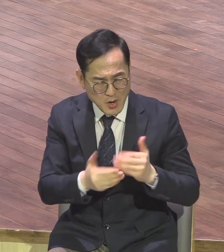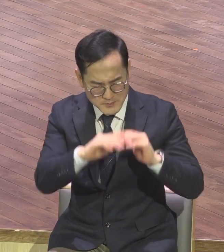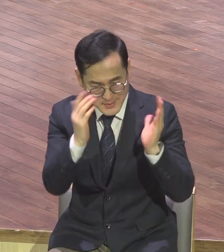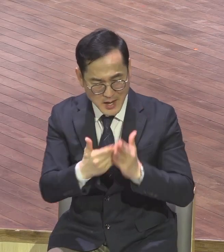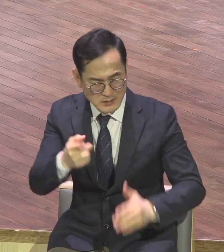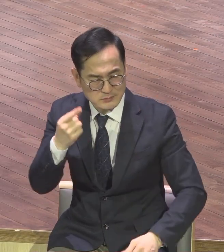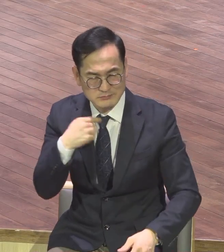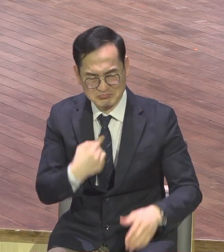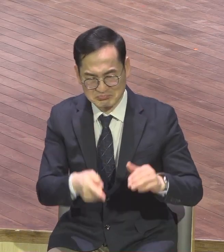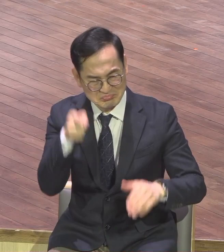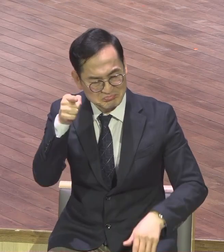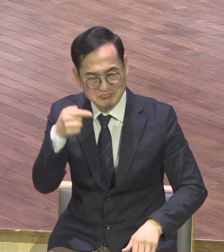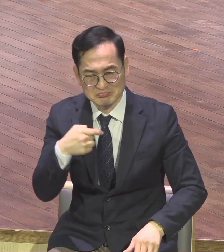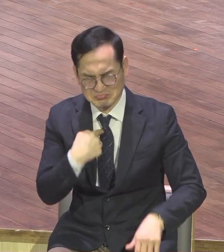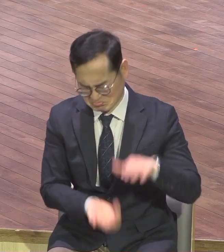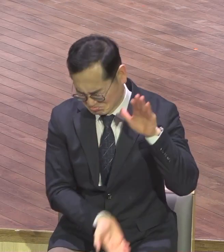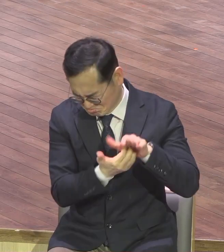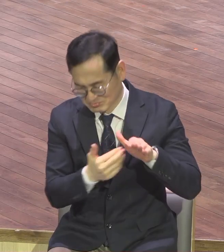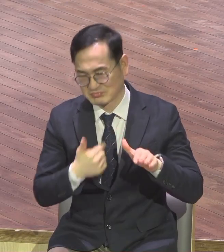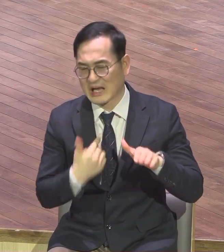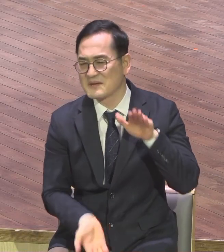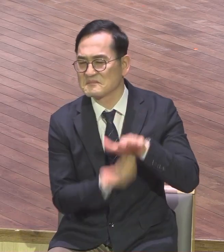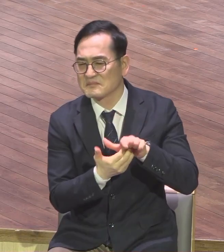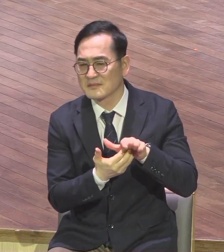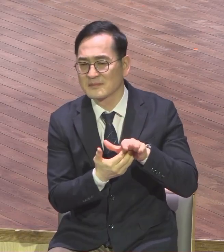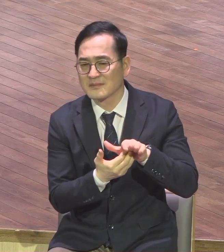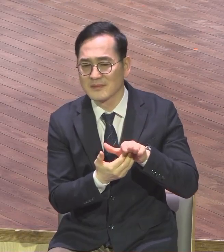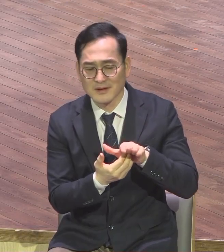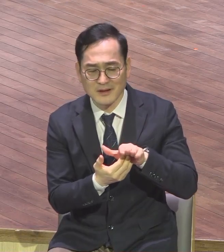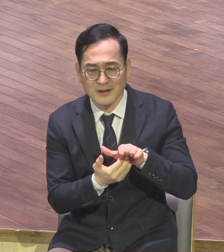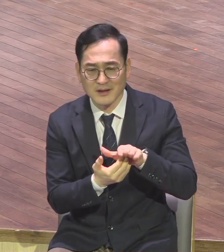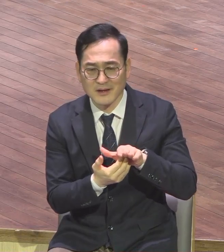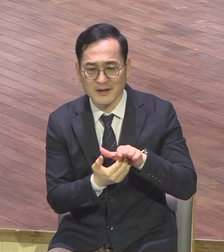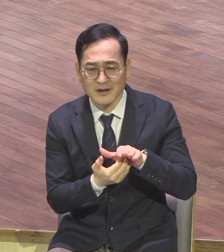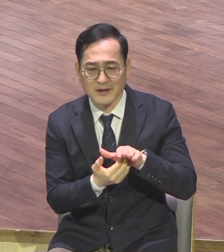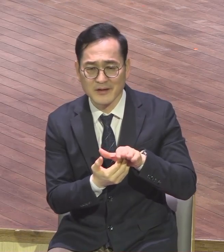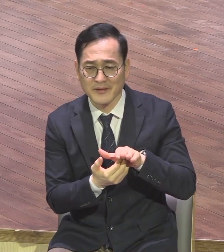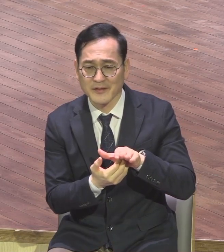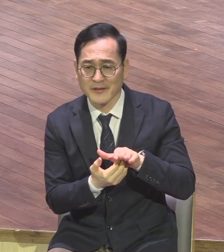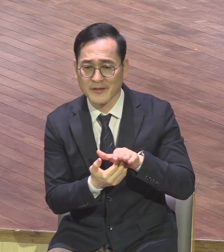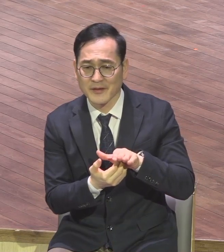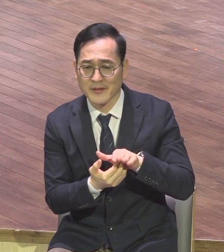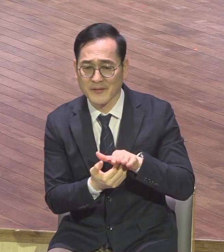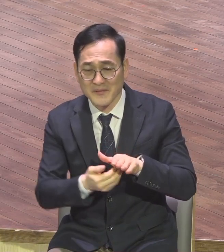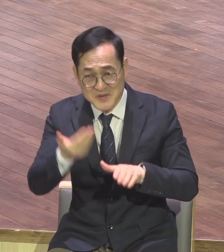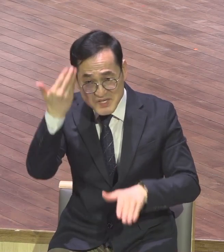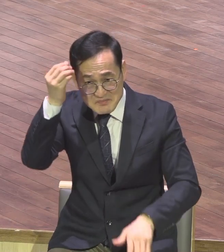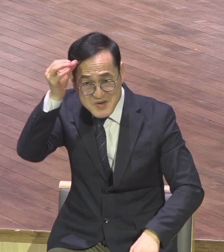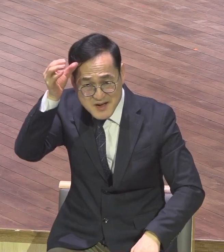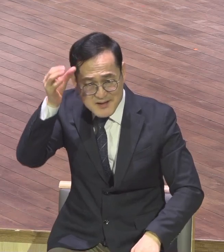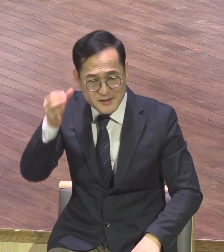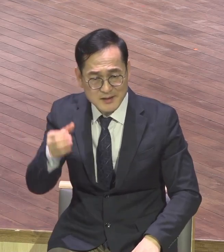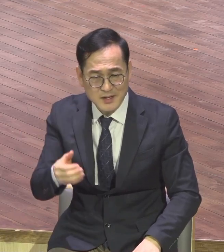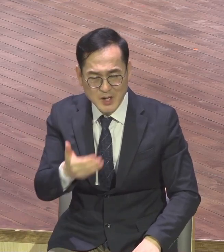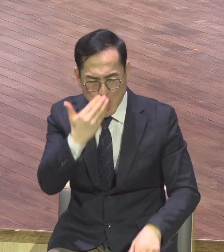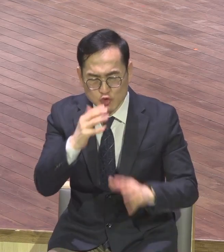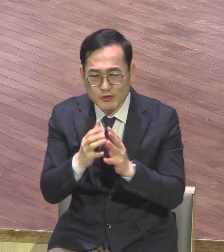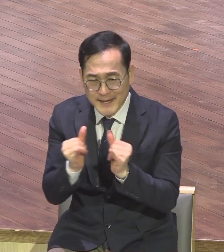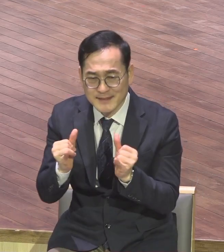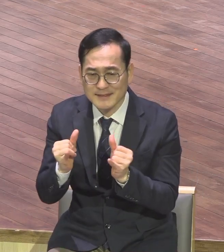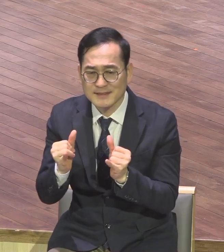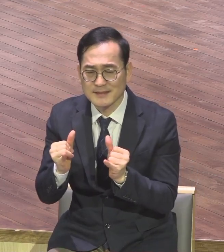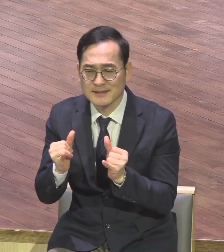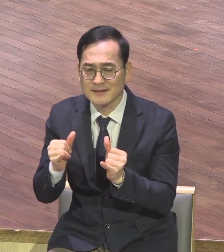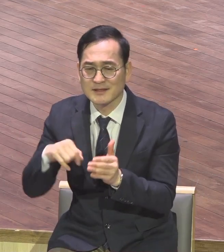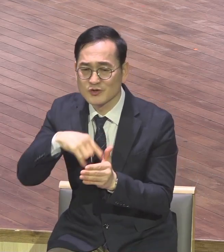것들 자기가 최고라고 생각해요. 바울이 그 정도 교만만 했습니다. 그 정도로 앞장섰습니다. 유대인 중에서도 유대인이요, 바리새인